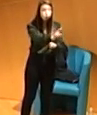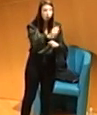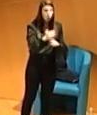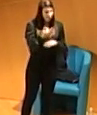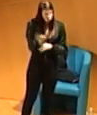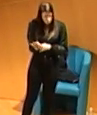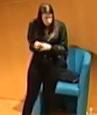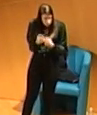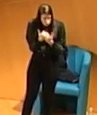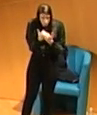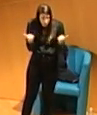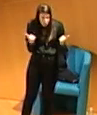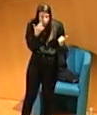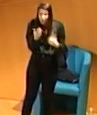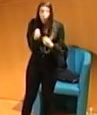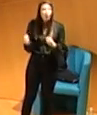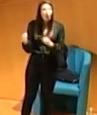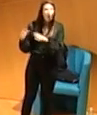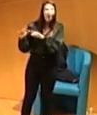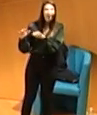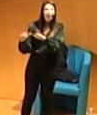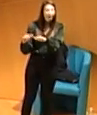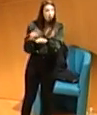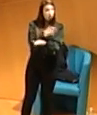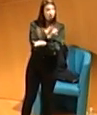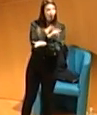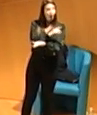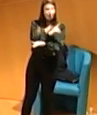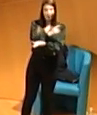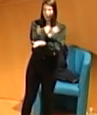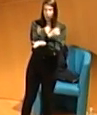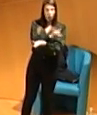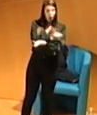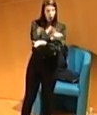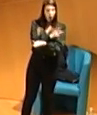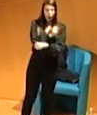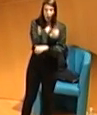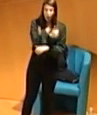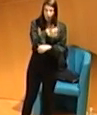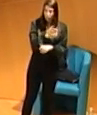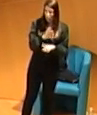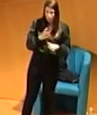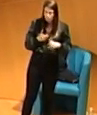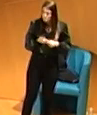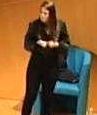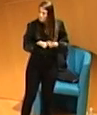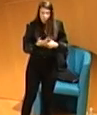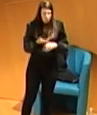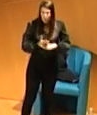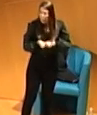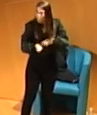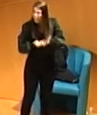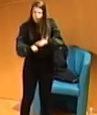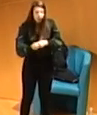un groupe d'enfants. Parce que si je traverse un groupe d'enfants avec Géraldine, elle va avoir peut-être même des gestes de menace, vous voyez.